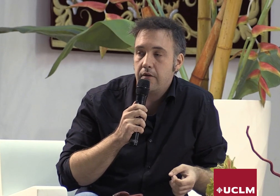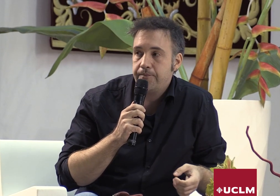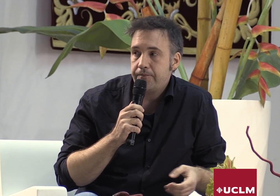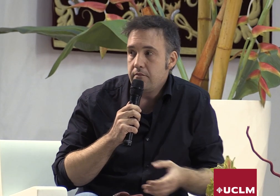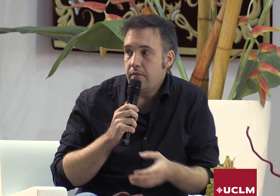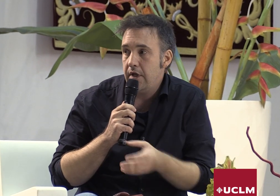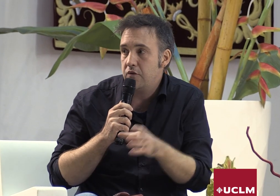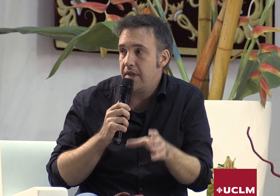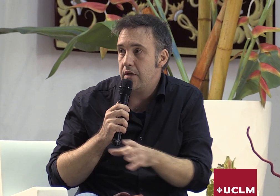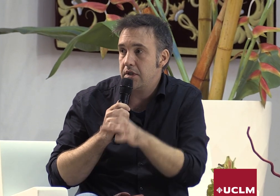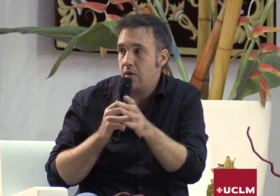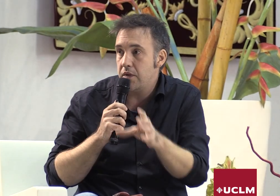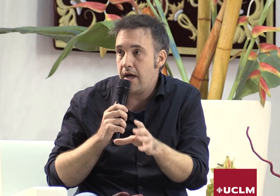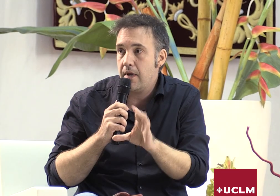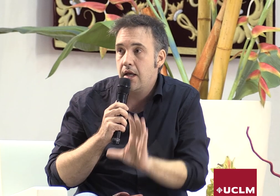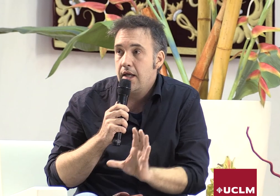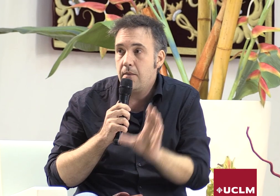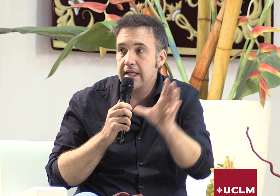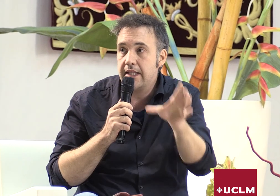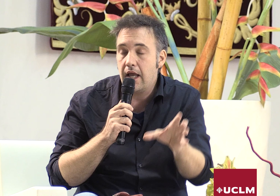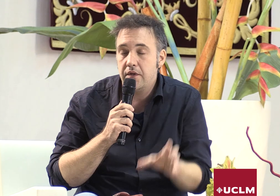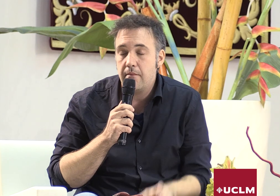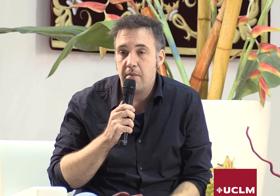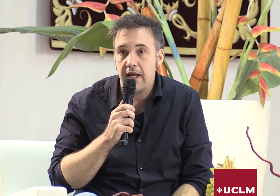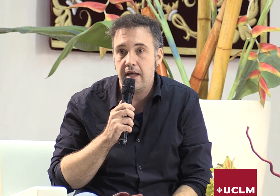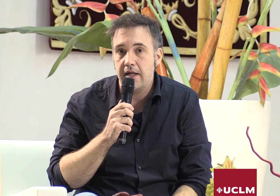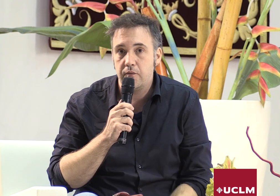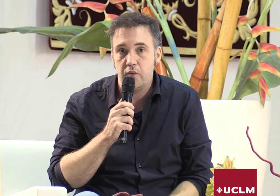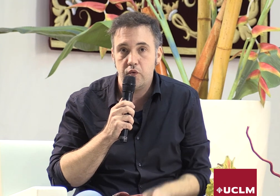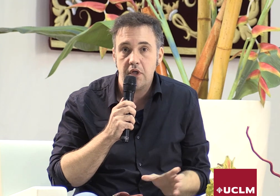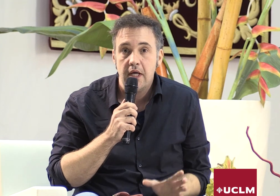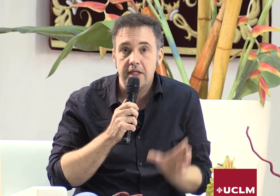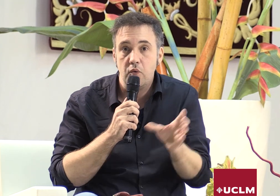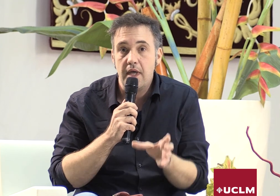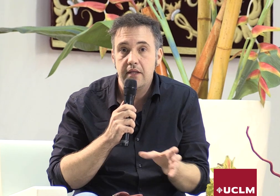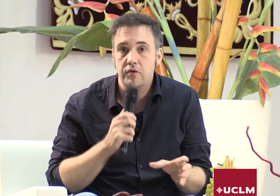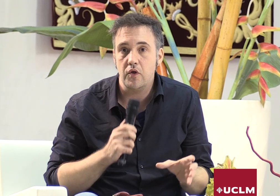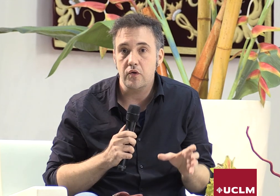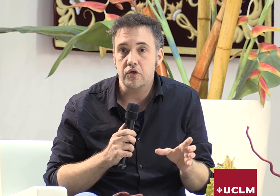del barrio y los vecinos se juntaban, iban hasta la última parada del autobús,